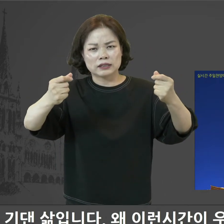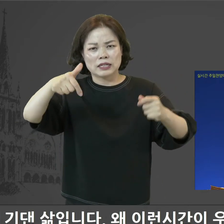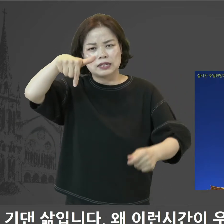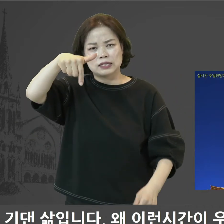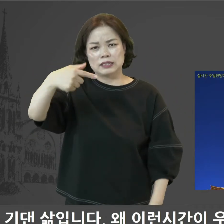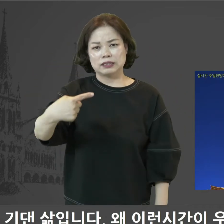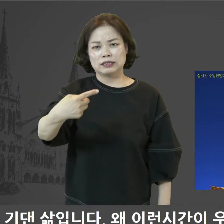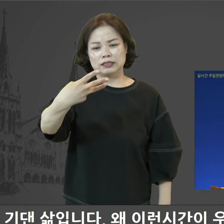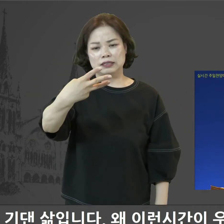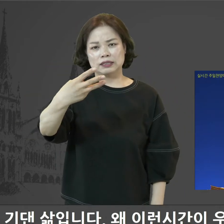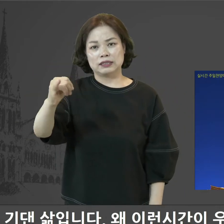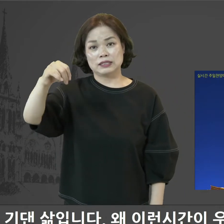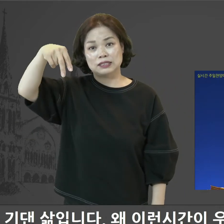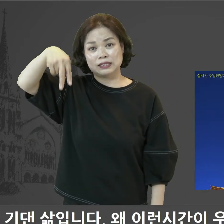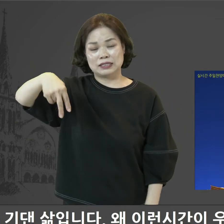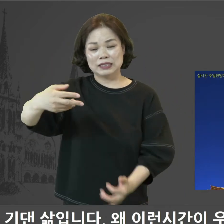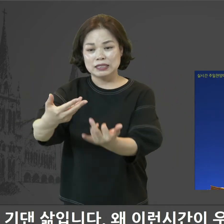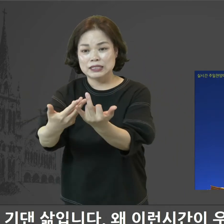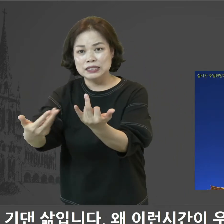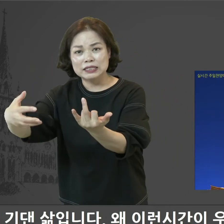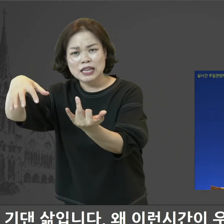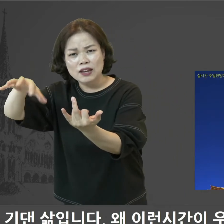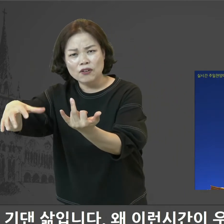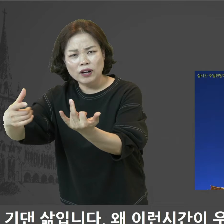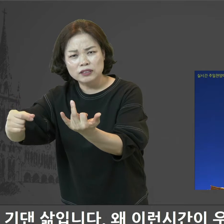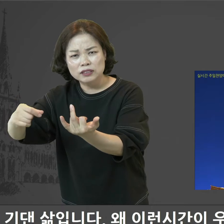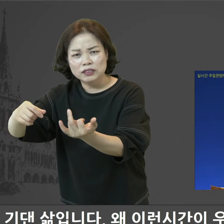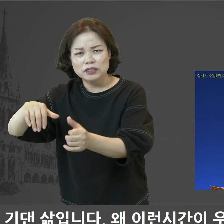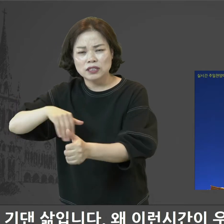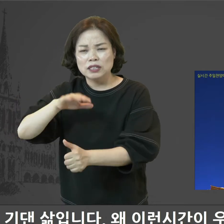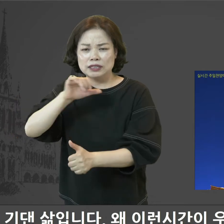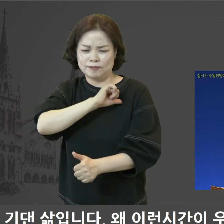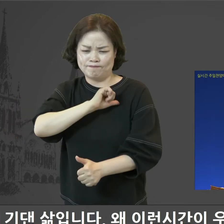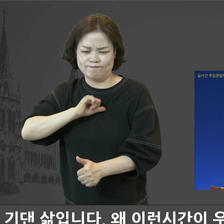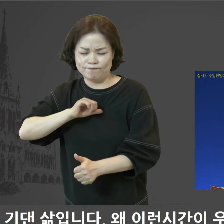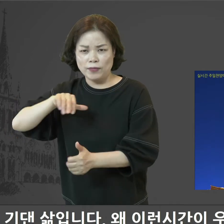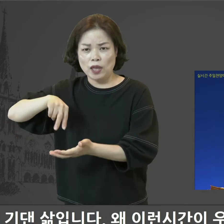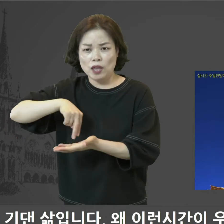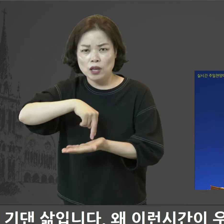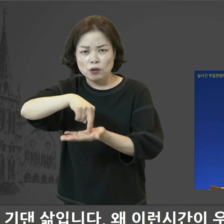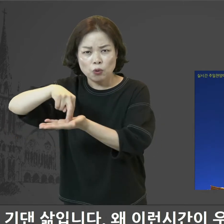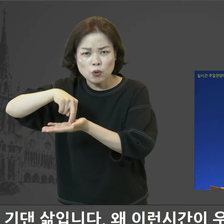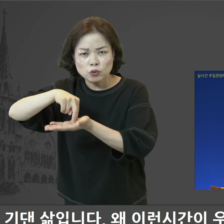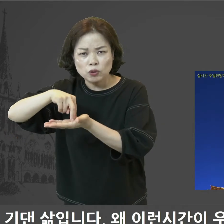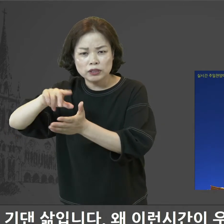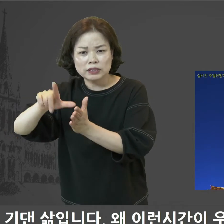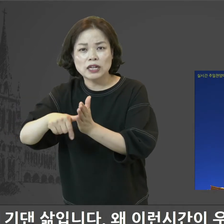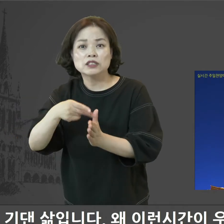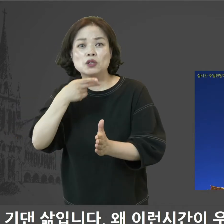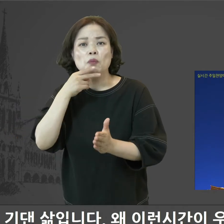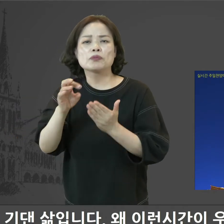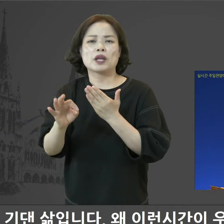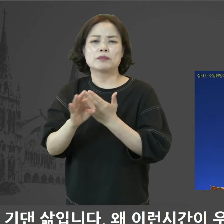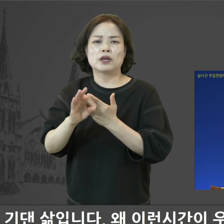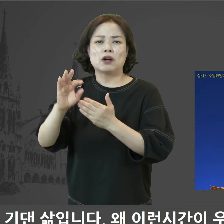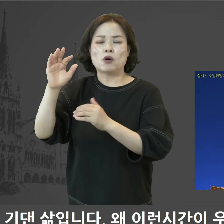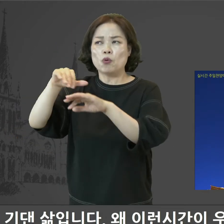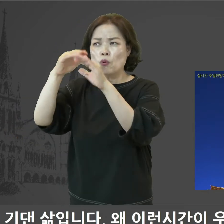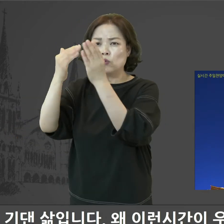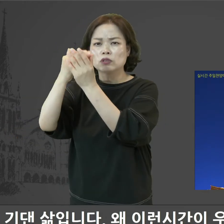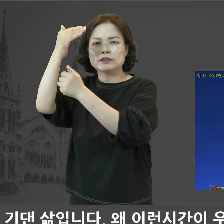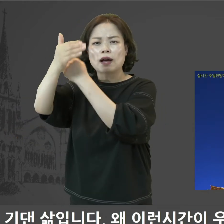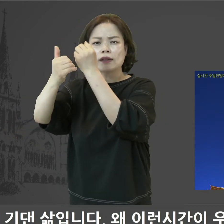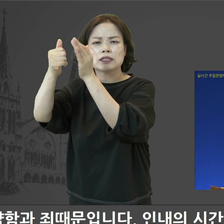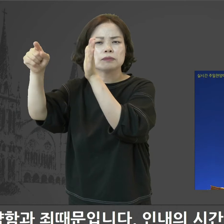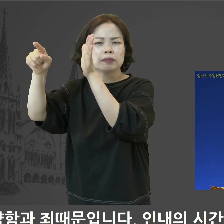같은 인내의 시간, 고독의 시간, 훈련의 시간이 필요합니까? 그런 시간이 없다면 하나님을 온전히